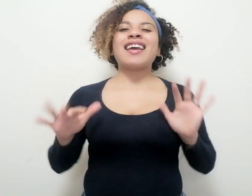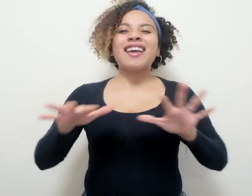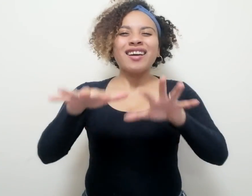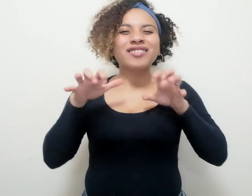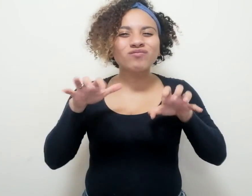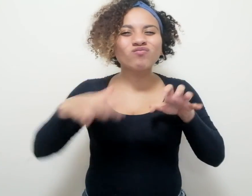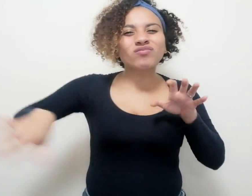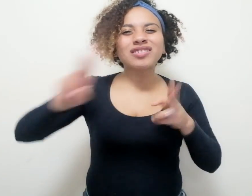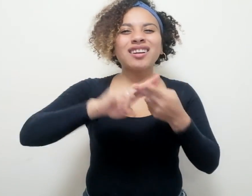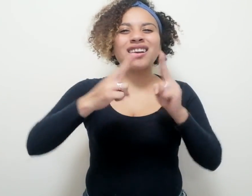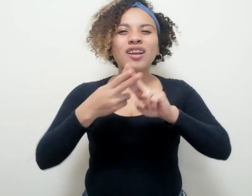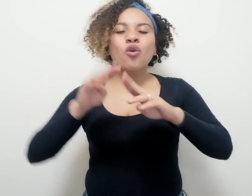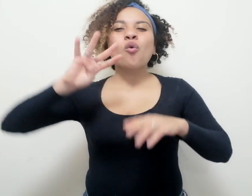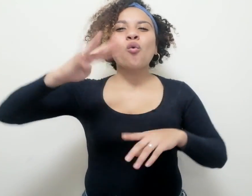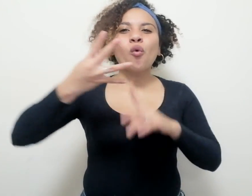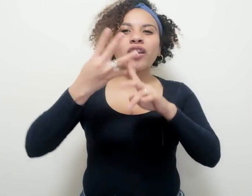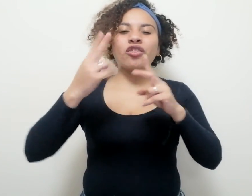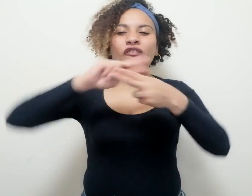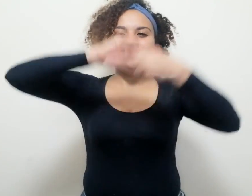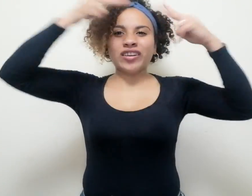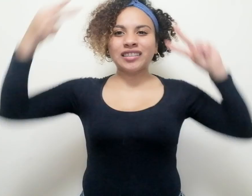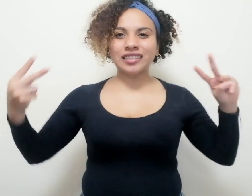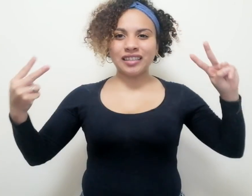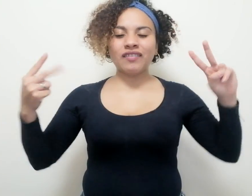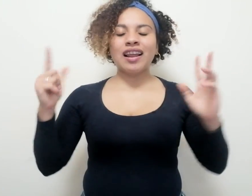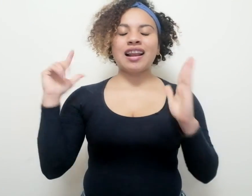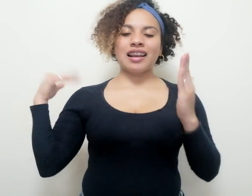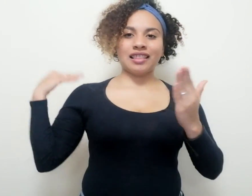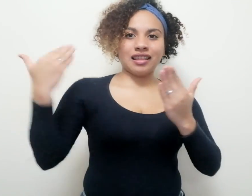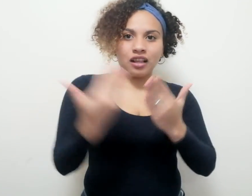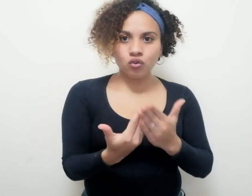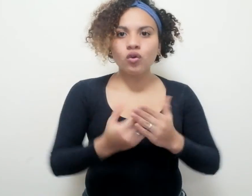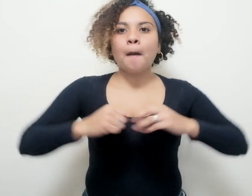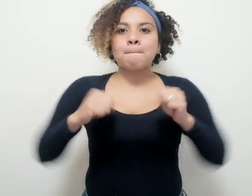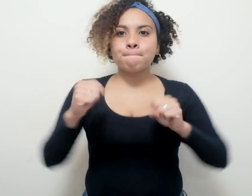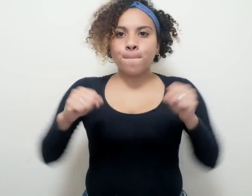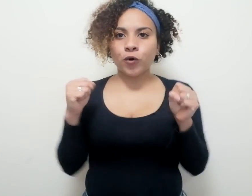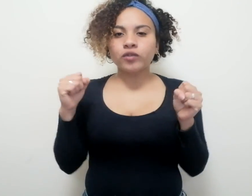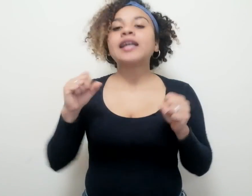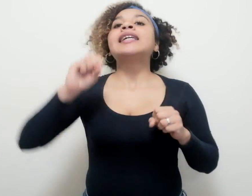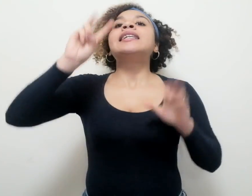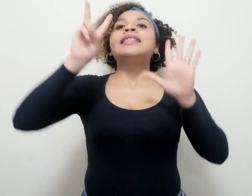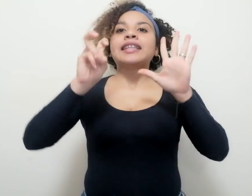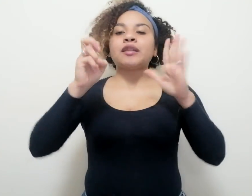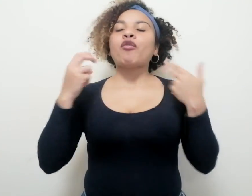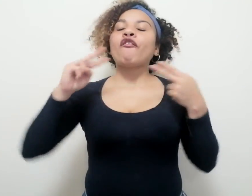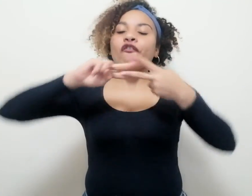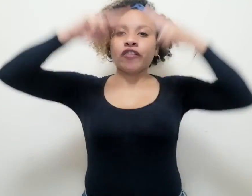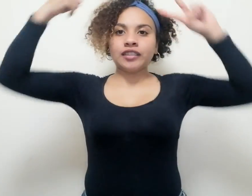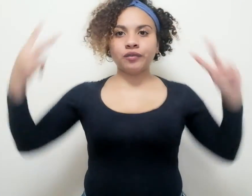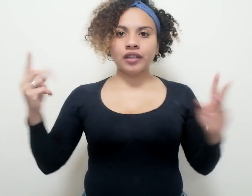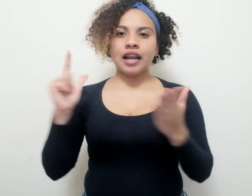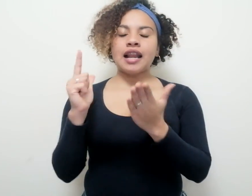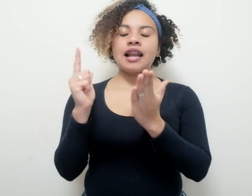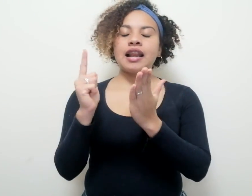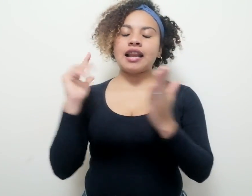relacionados con el 4º Festival de Literatura de Bogotá y el 7º Festival de la Literatura Infantil